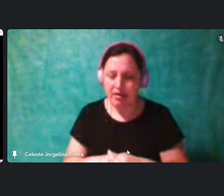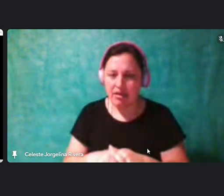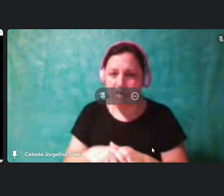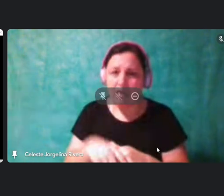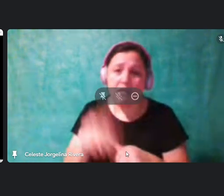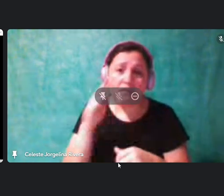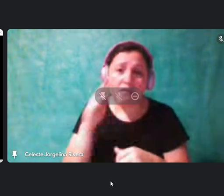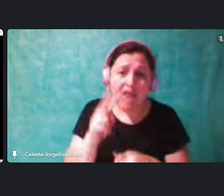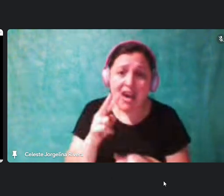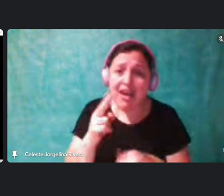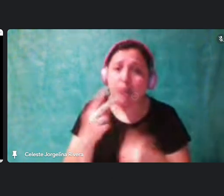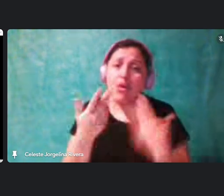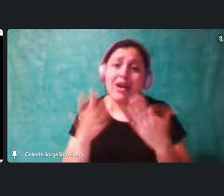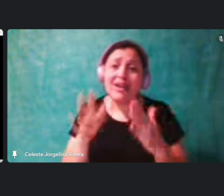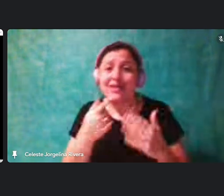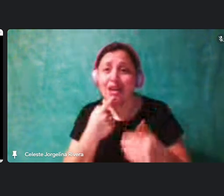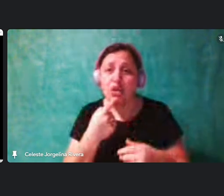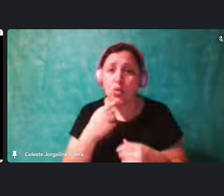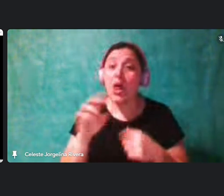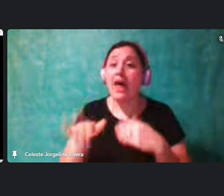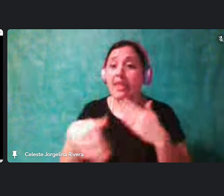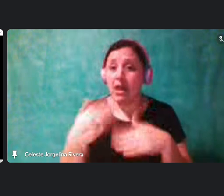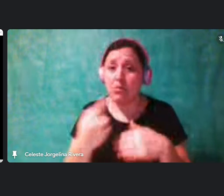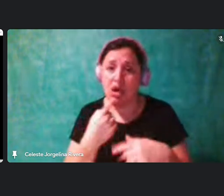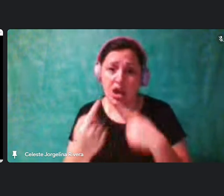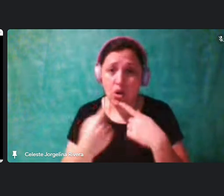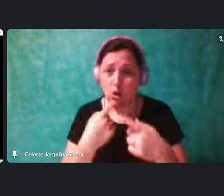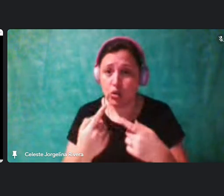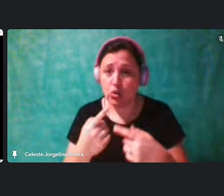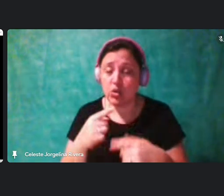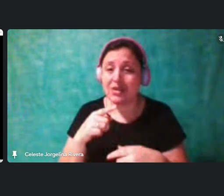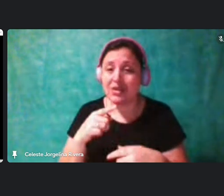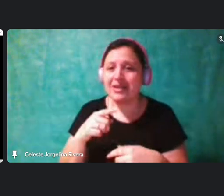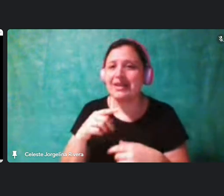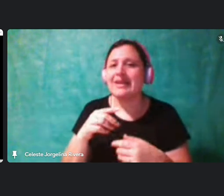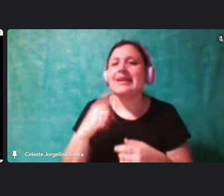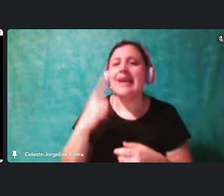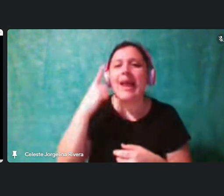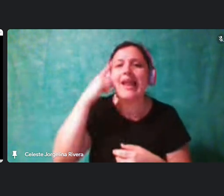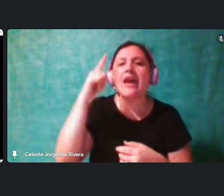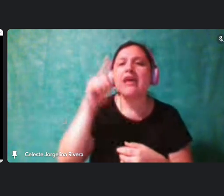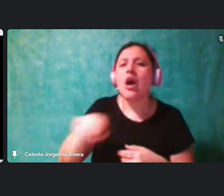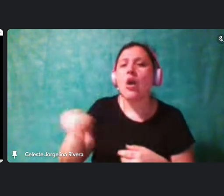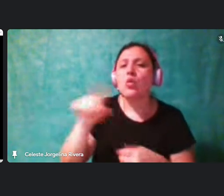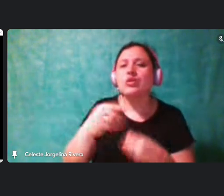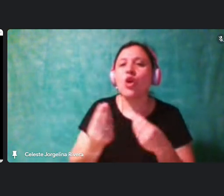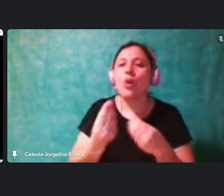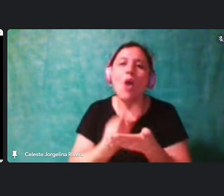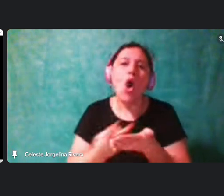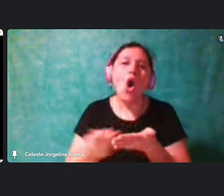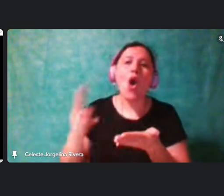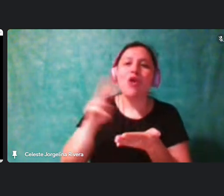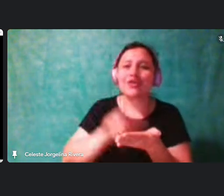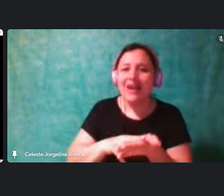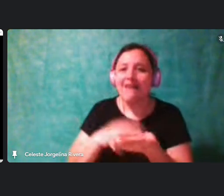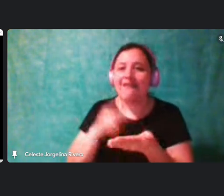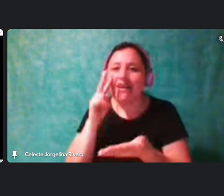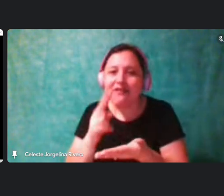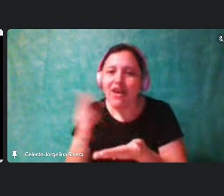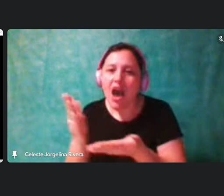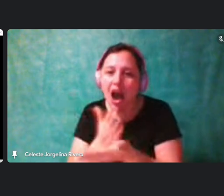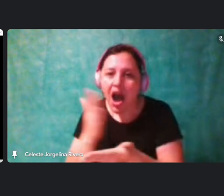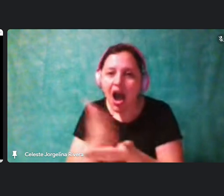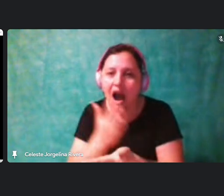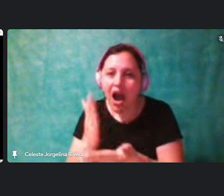es que. Claro, la idea es que se familiaricen, o sea, que vuelvan a leer una y otra vez el cuadernillo y que vayan haciendo